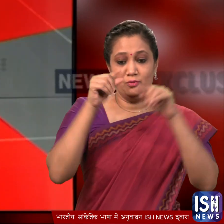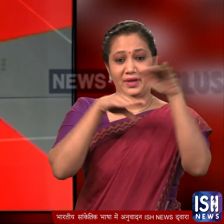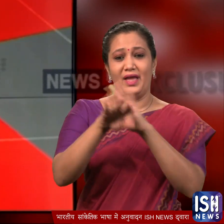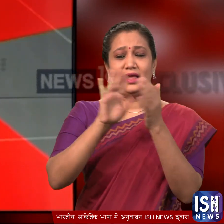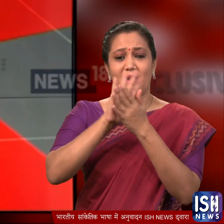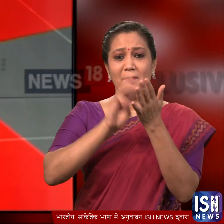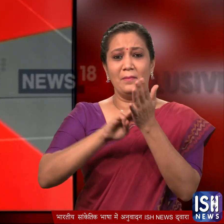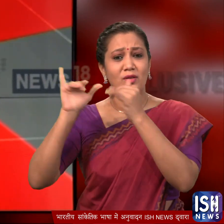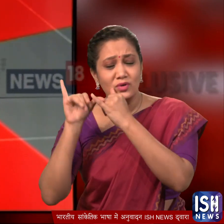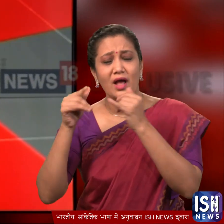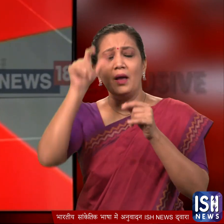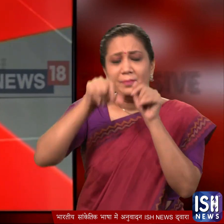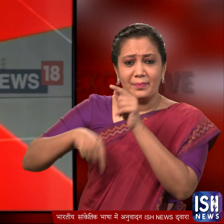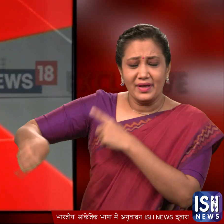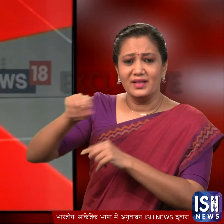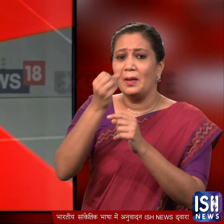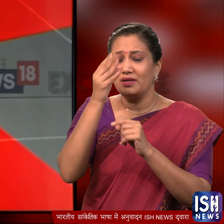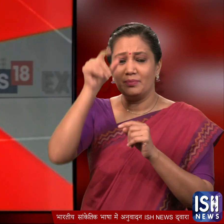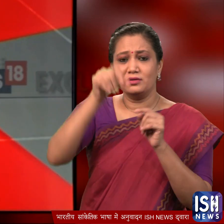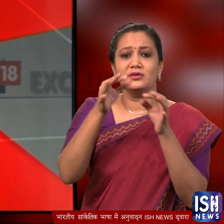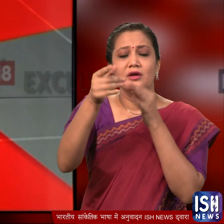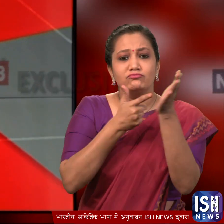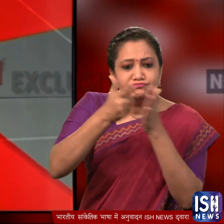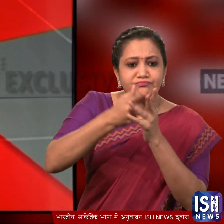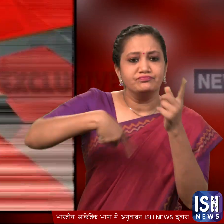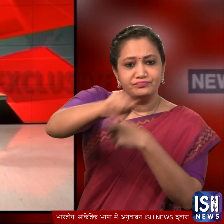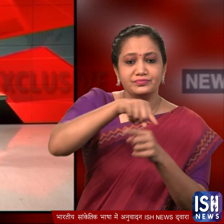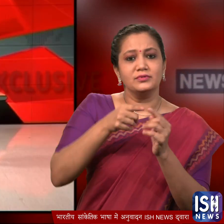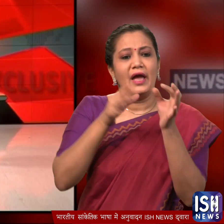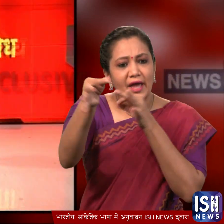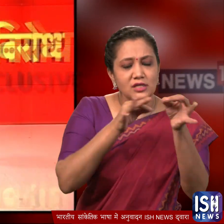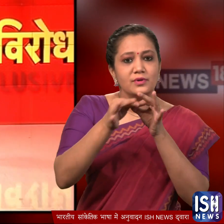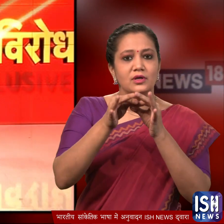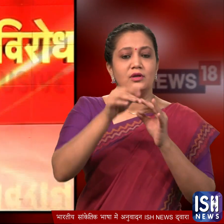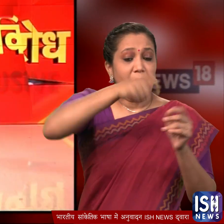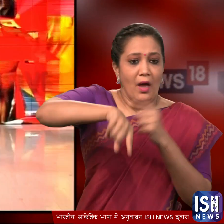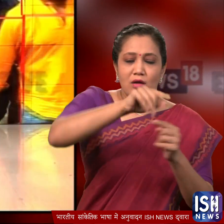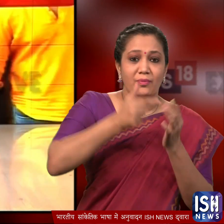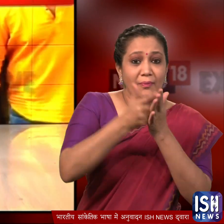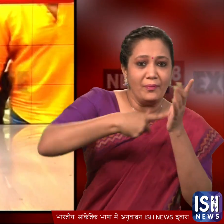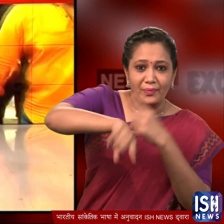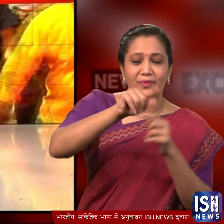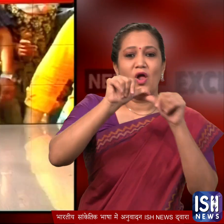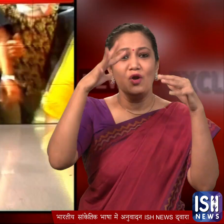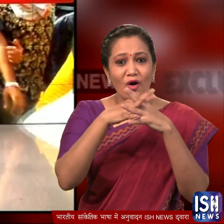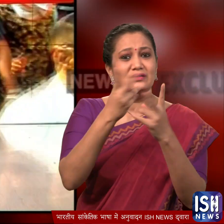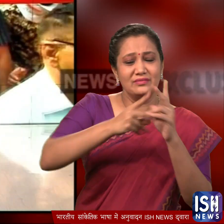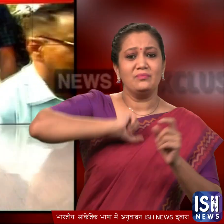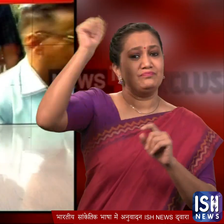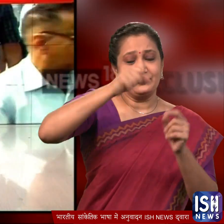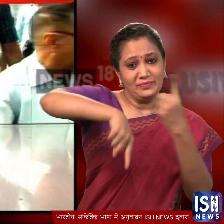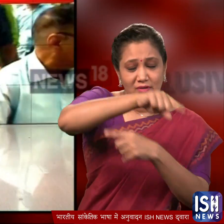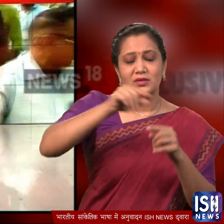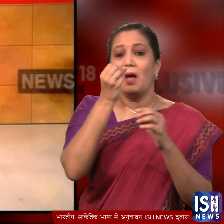में किसानों को समझाने पहुंचे बीजेपी के एक नेता को किसान यूनियन के विरोध के बाद वापस जाना पड़ा। कृषि सुधार कानूनों पर विरोध के